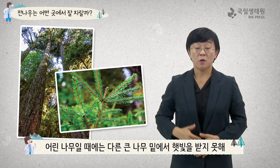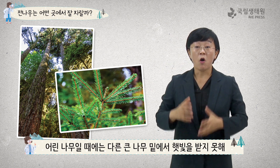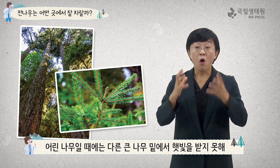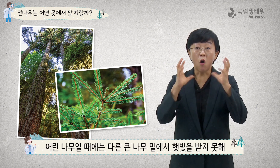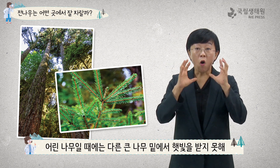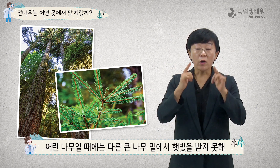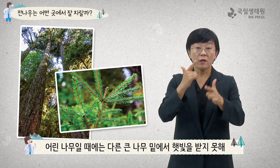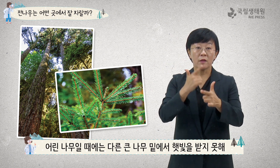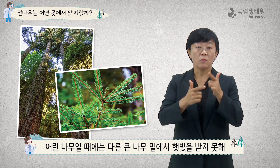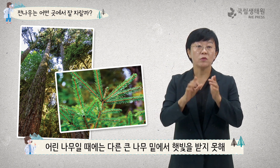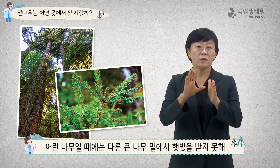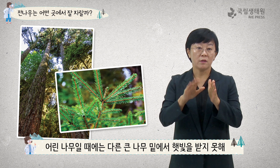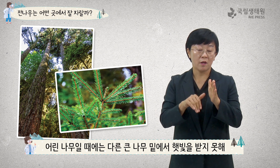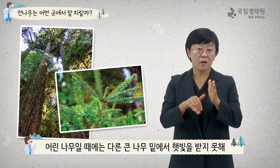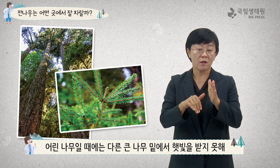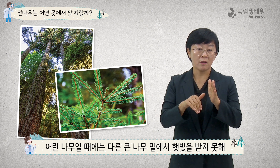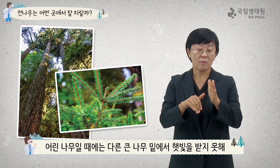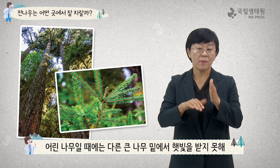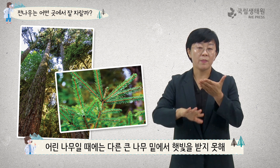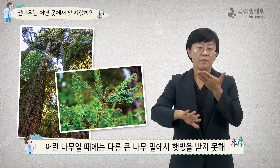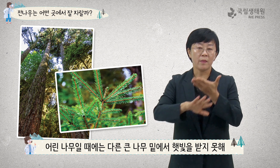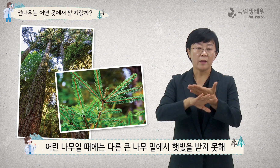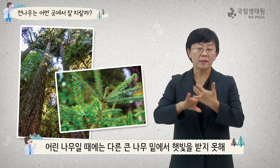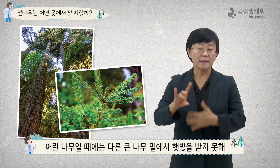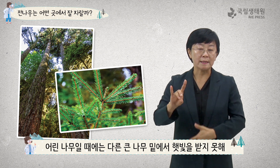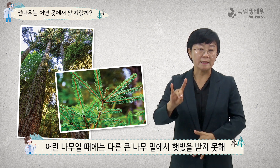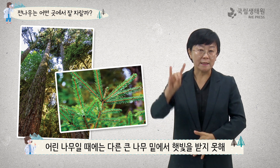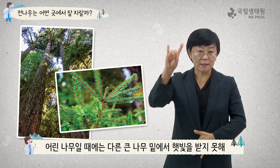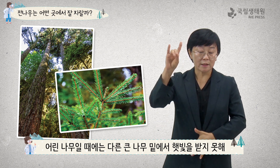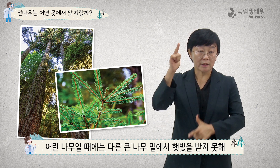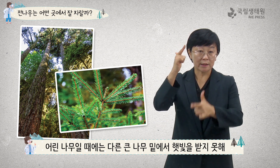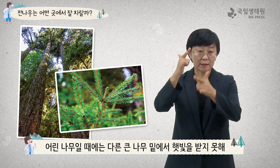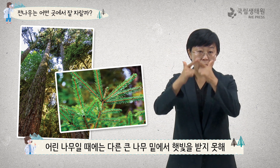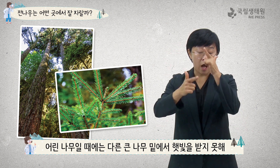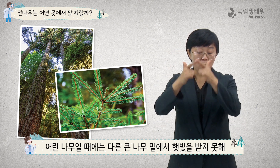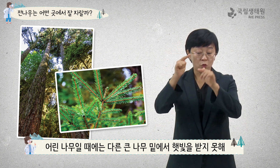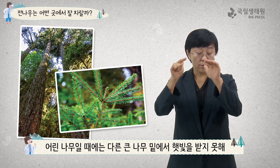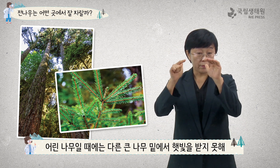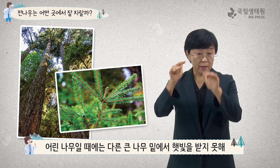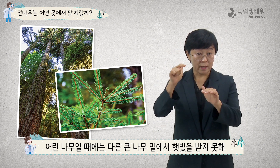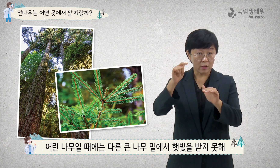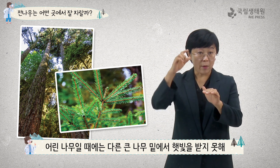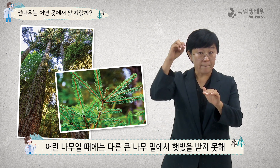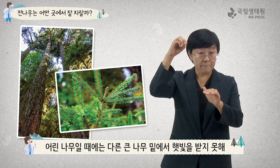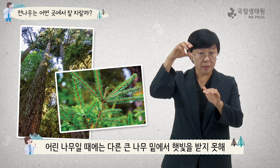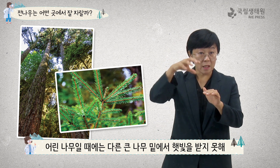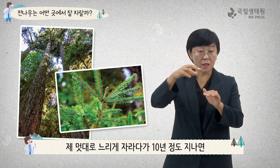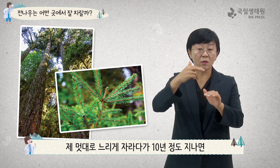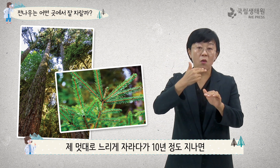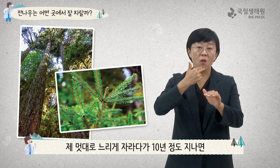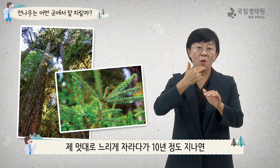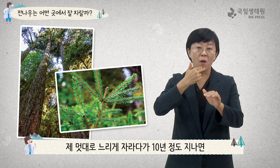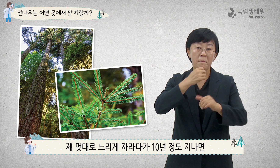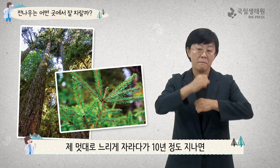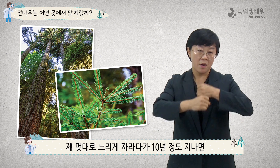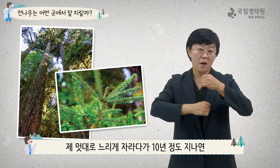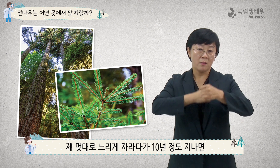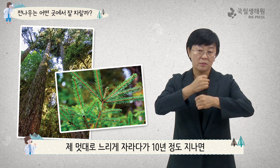어린 나무일 때에는 다른 큰 나무 밑에서 햇빛을 받지 못해 제멋대로 느리게